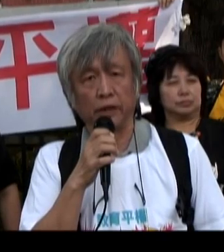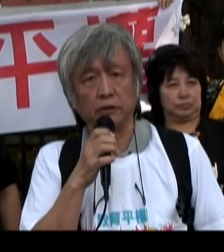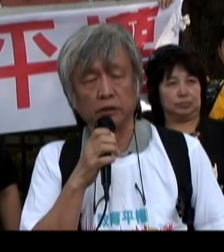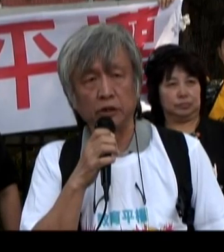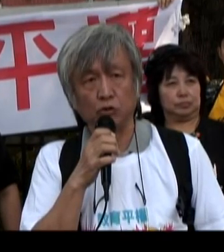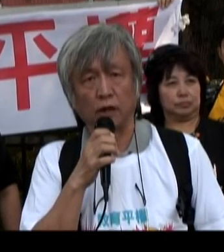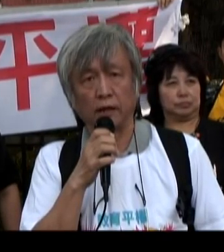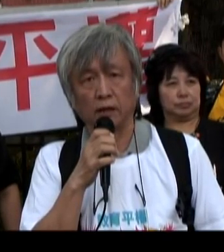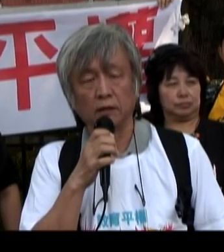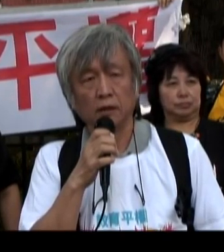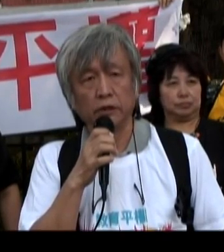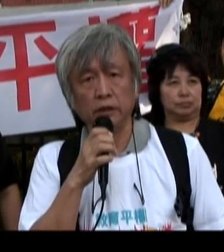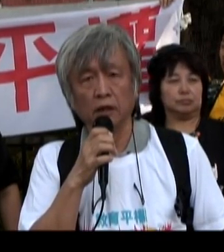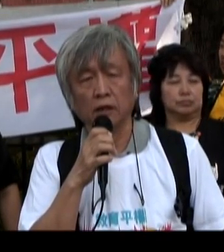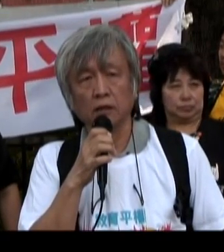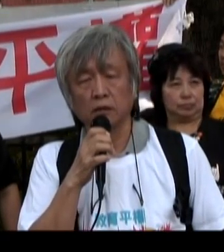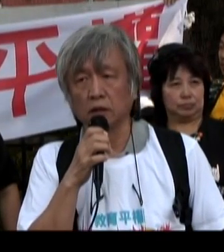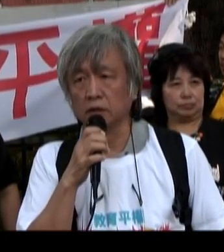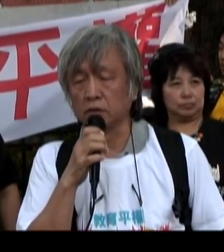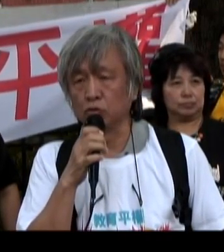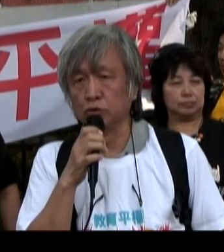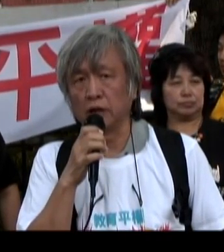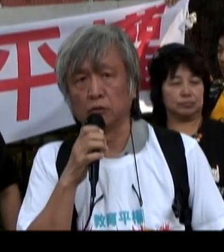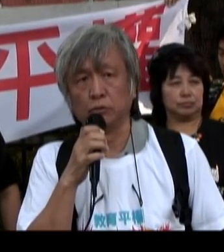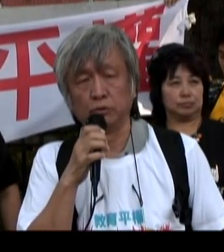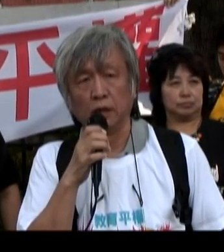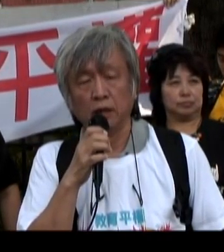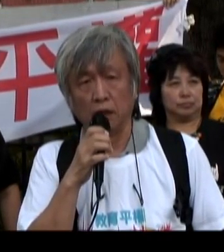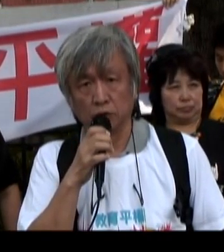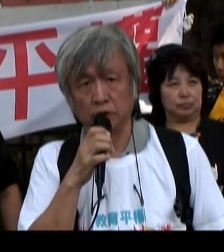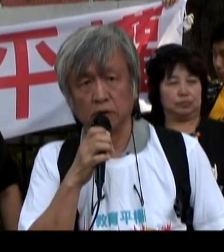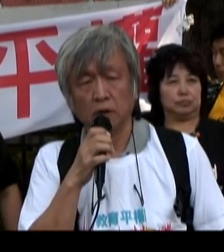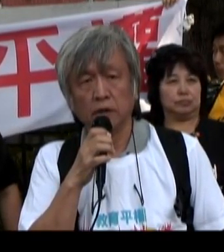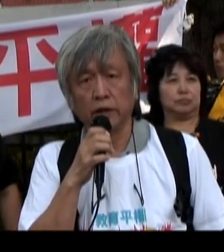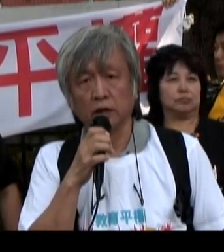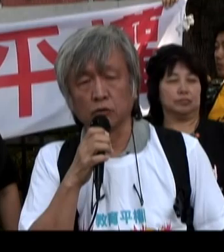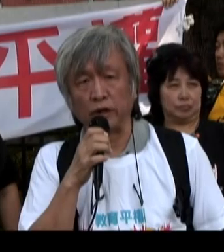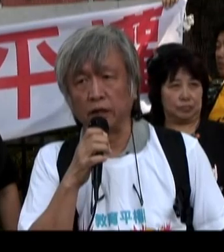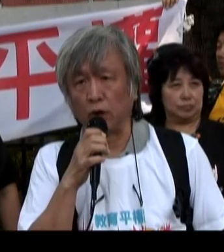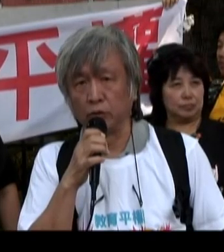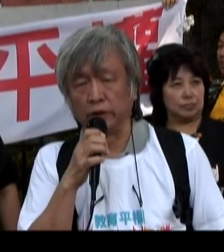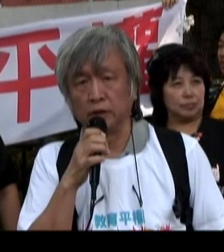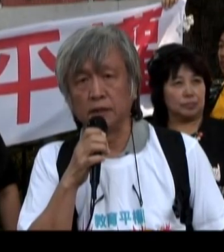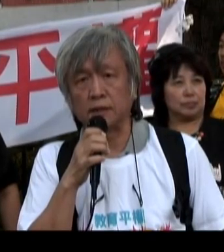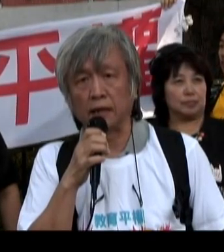经定出来了：第一个，特殊教育老师；第二个，专业团队；第三个，